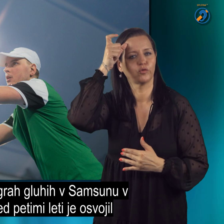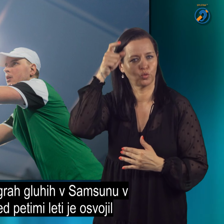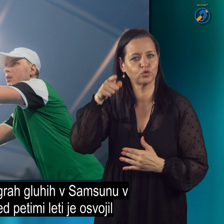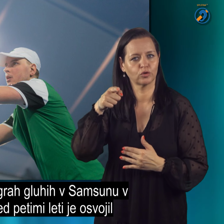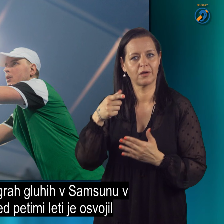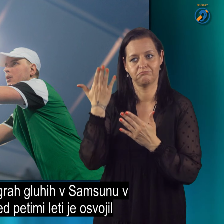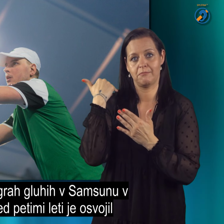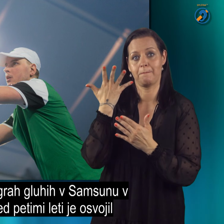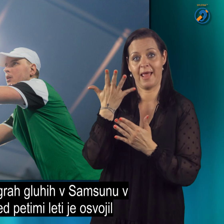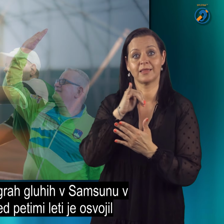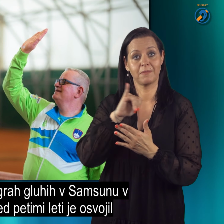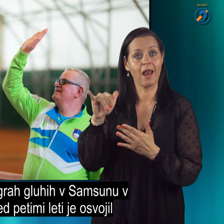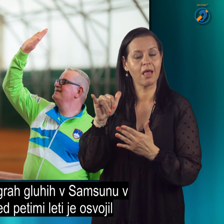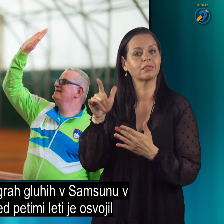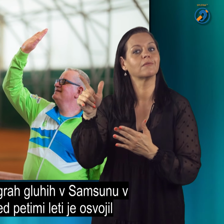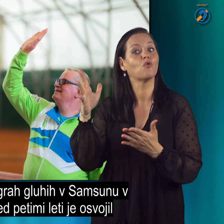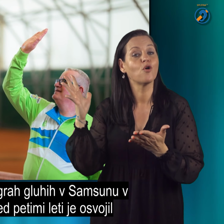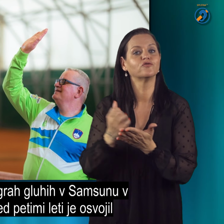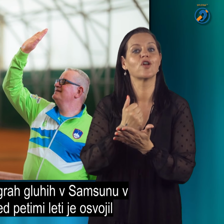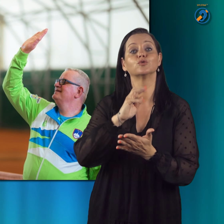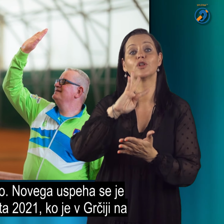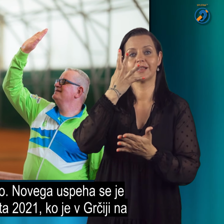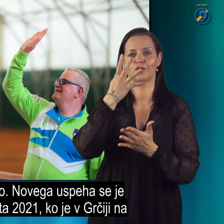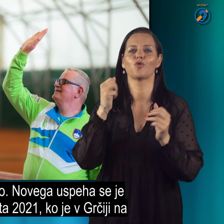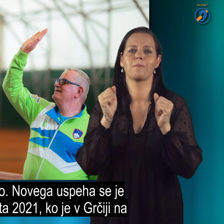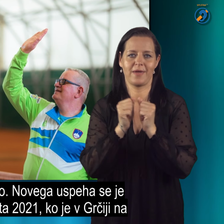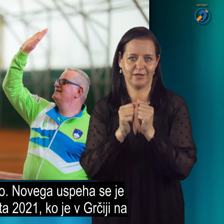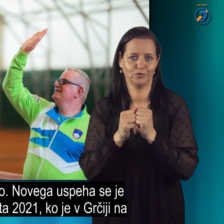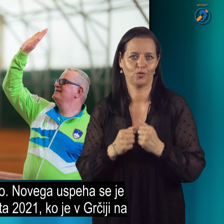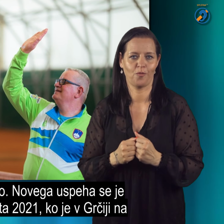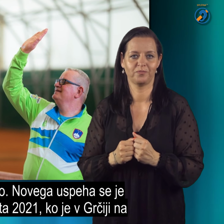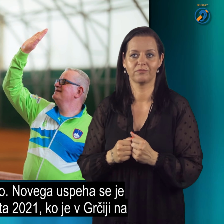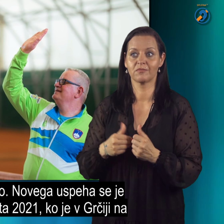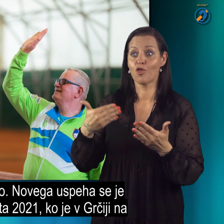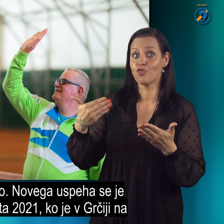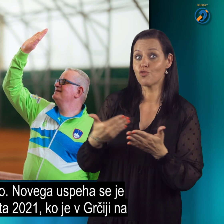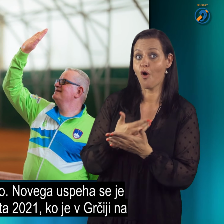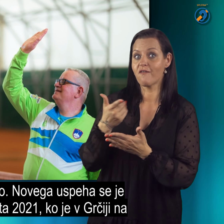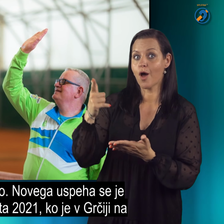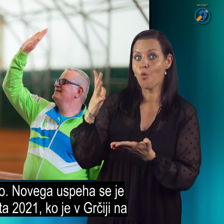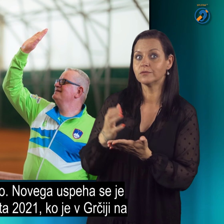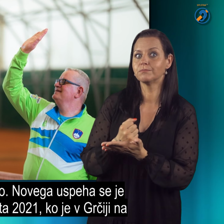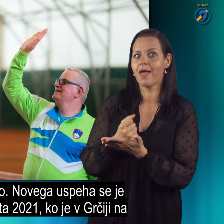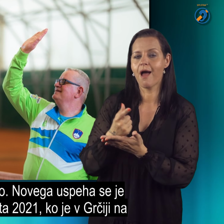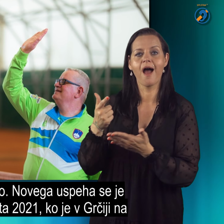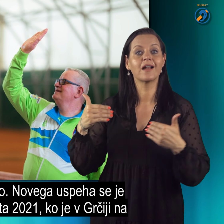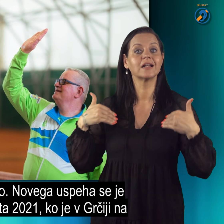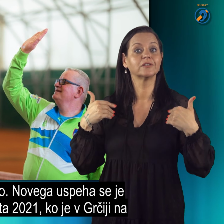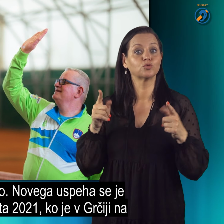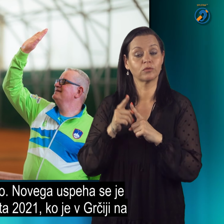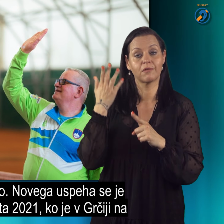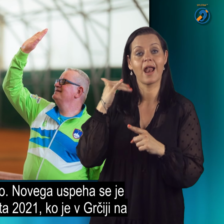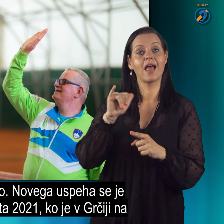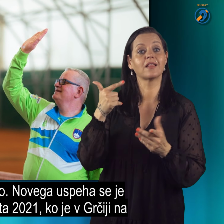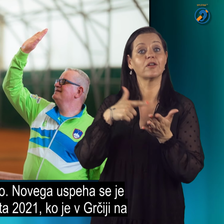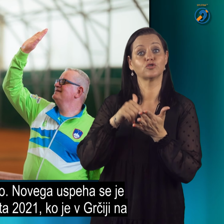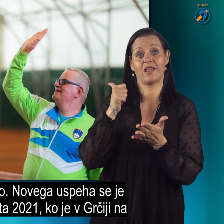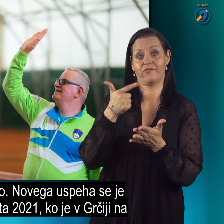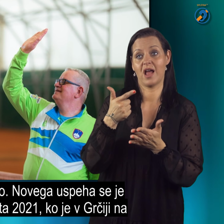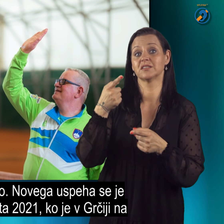v Samsunu v Turčiji pred 5 leti je osvojil 4. mesto. Novega uspeha se je razveselil